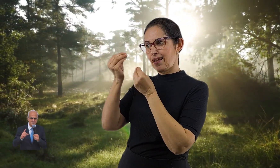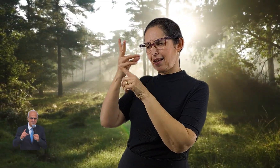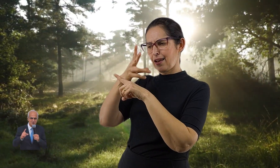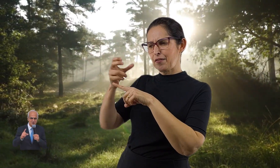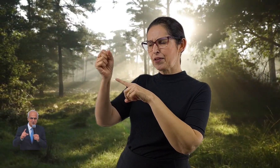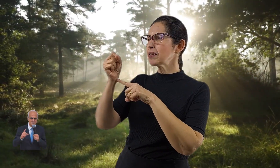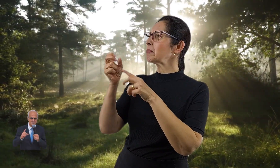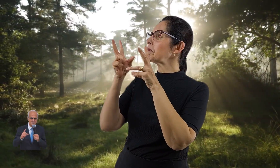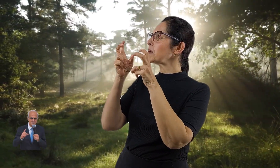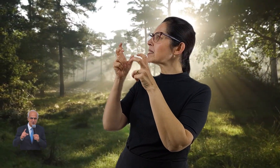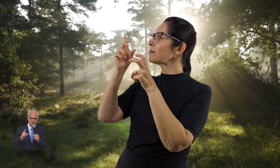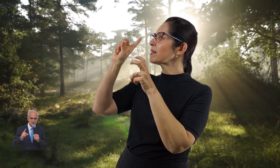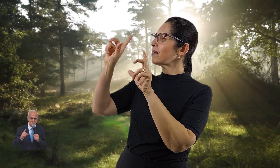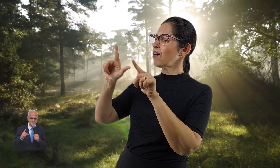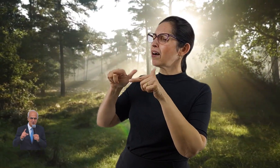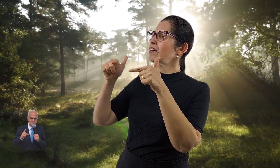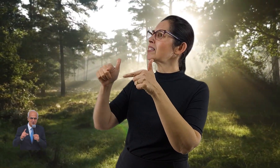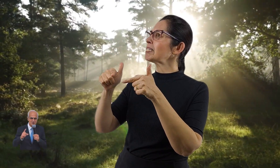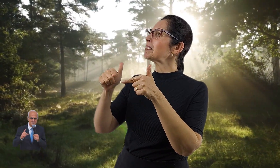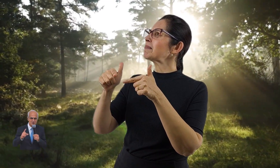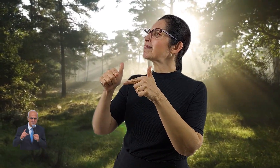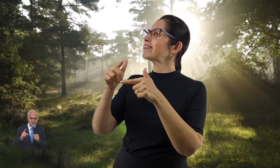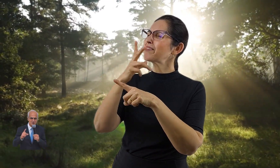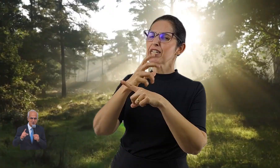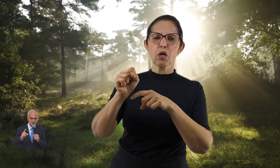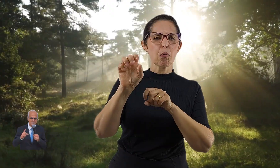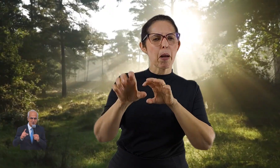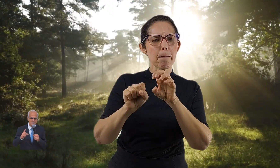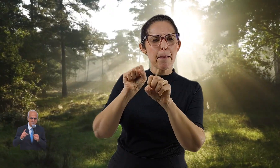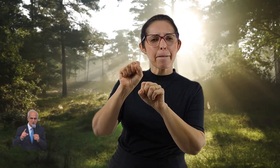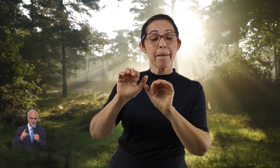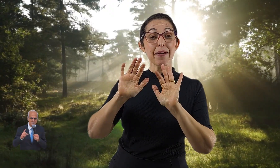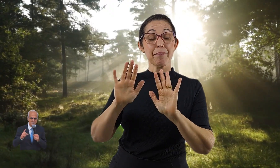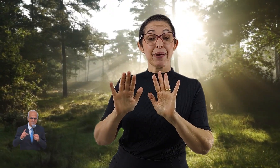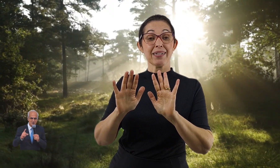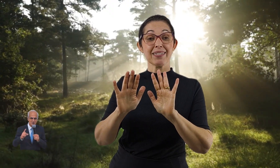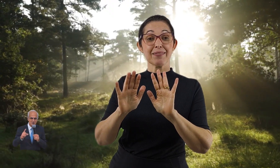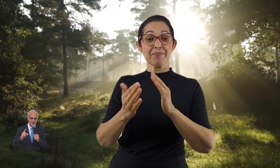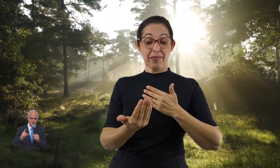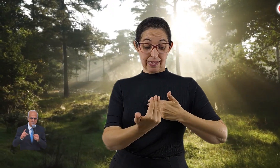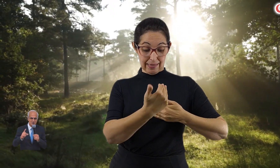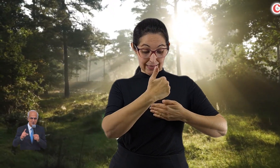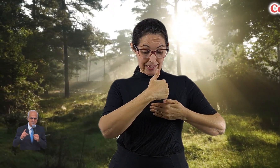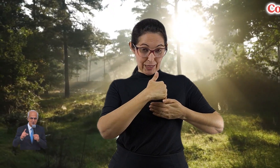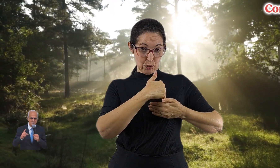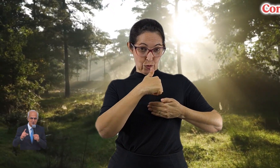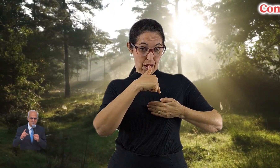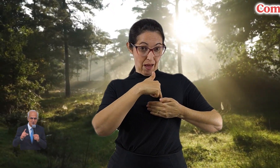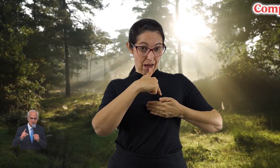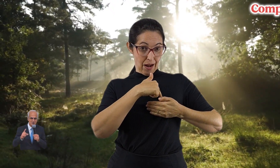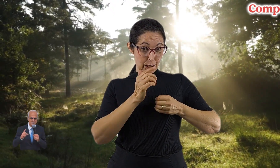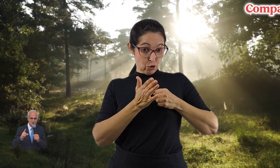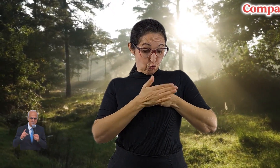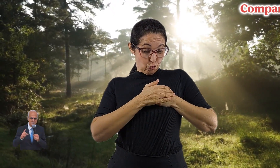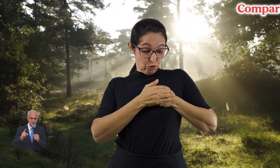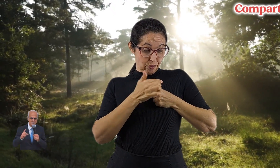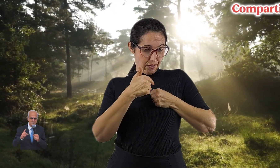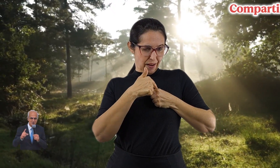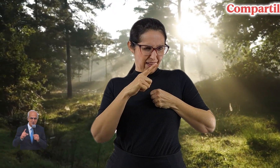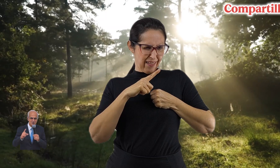operação do Senhor, conquistamos muitas coisas, mas não há uma libertação completa.